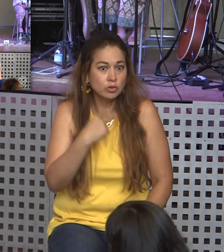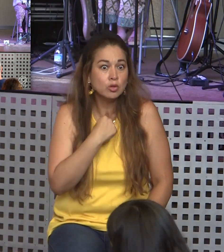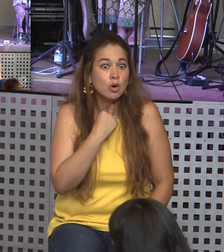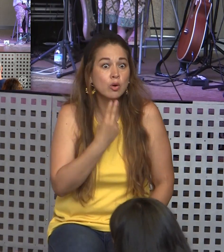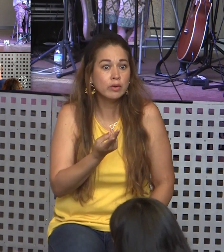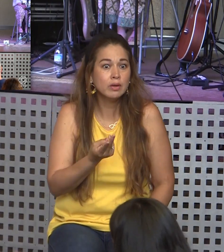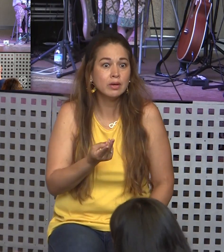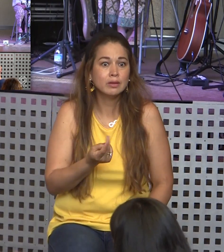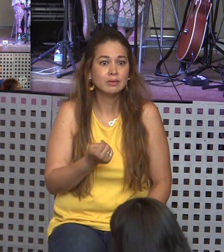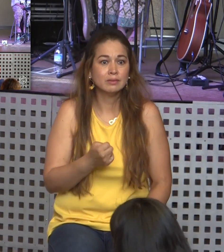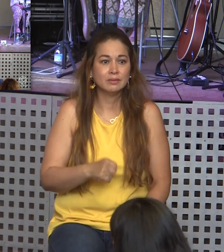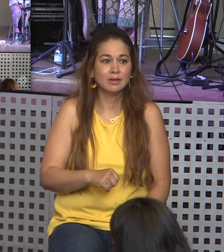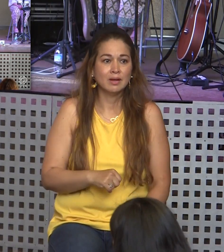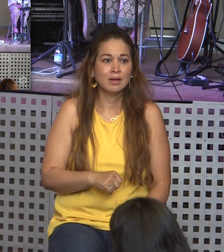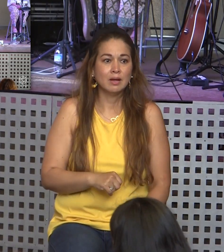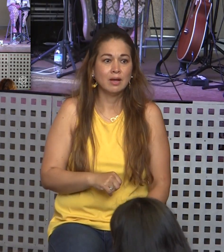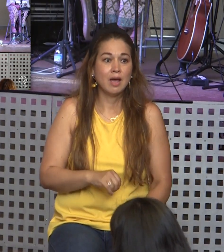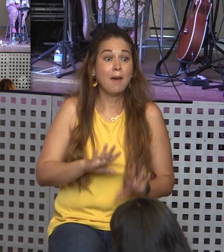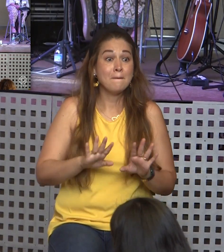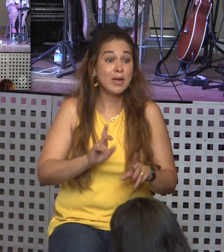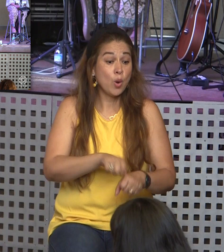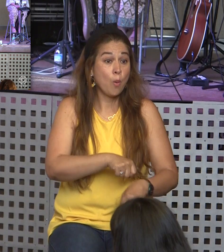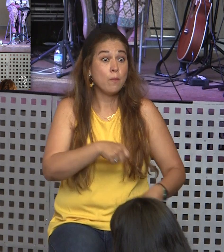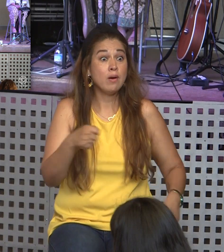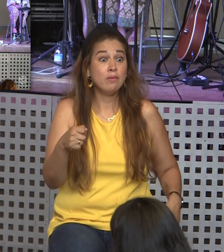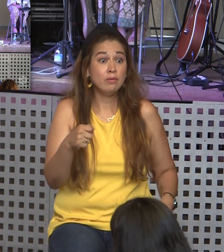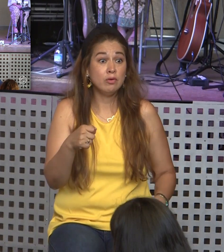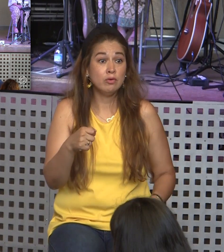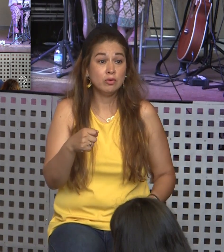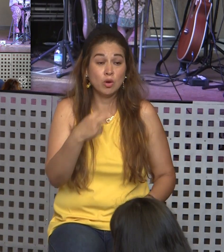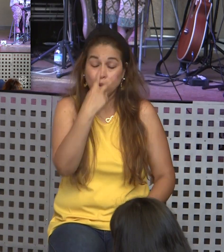Cuando abrió sus ojos, no vio a nadie.